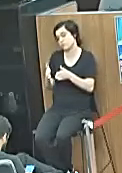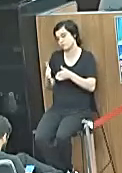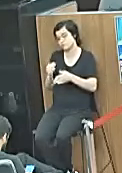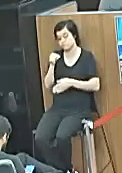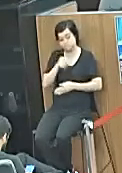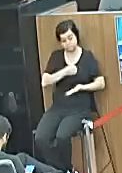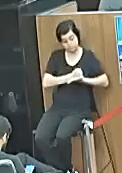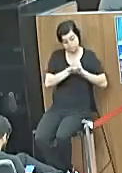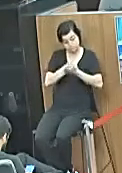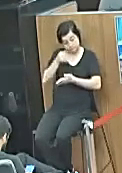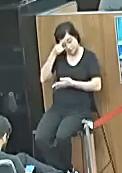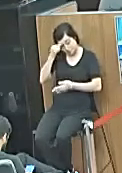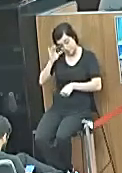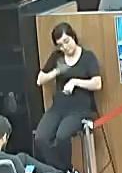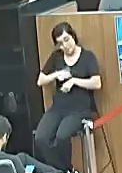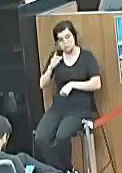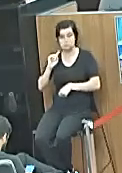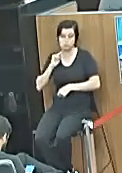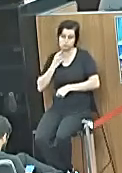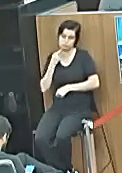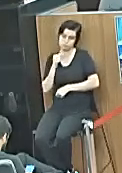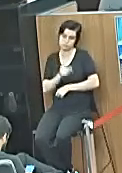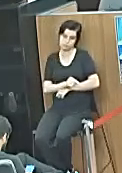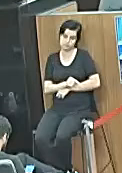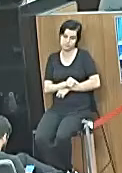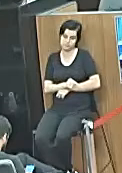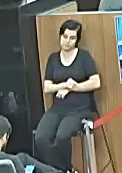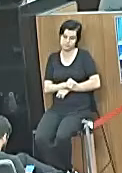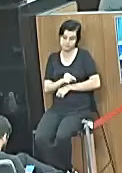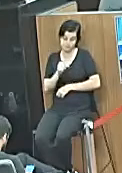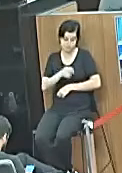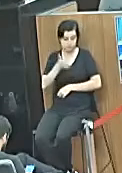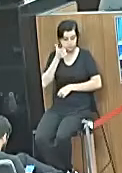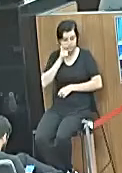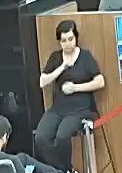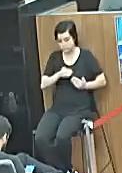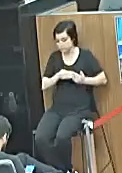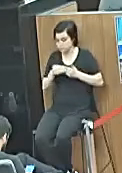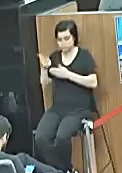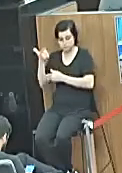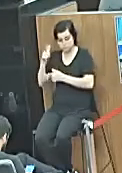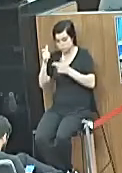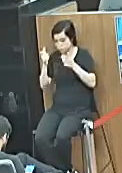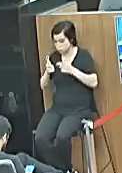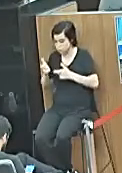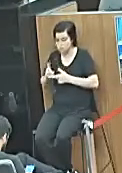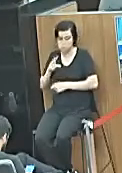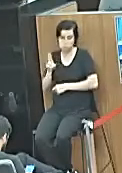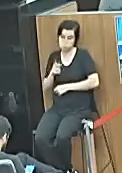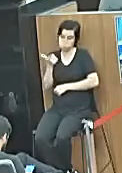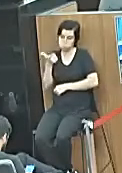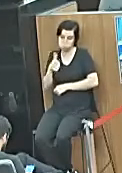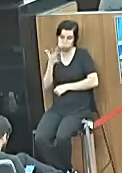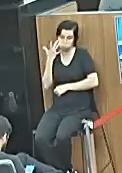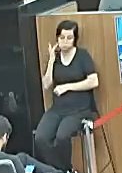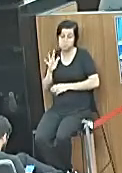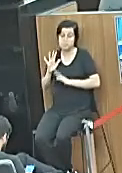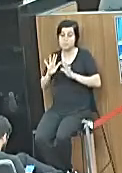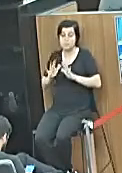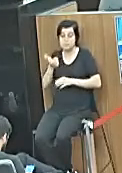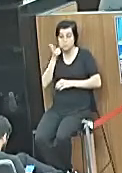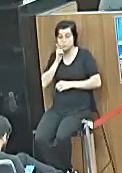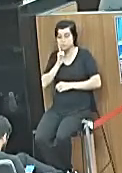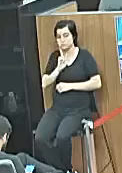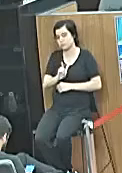a situação mas eles conseguem dar um destino mais ecológico e mais viável para essas preços de 13